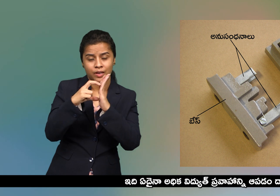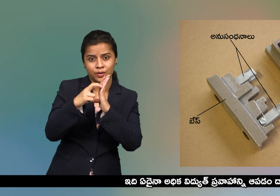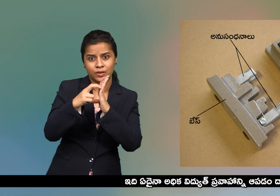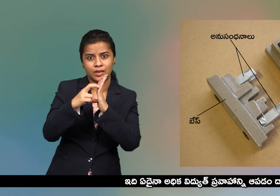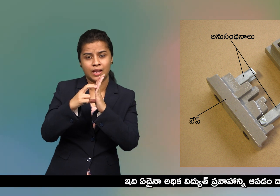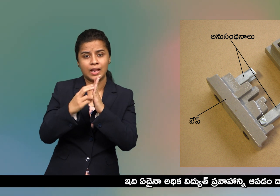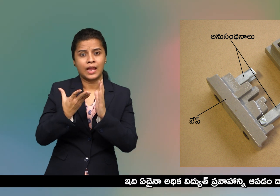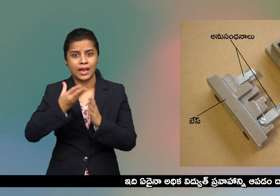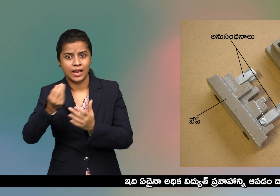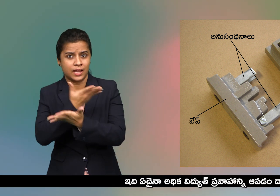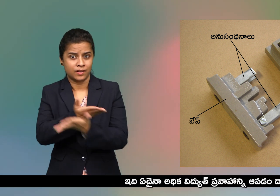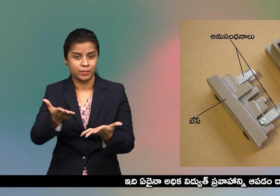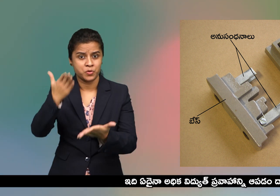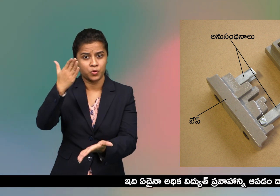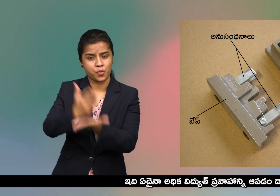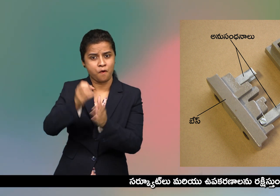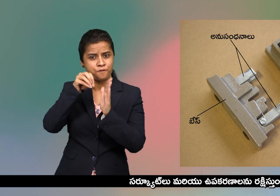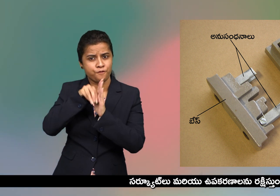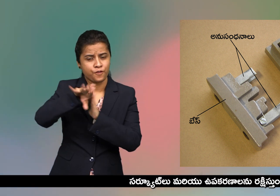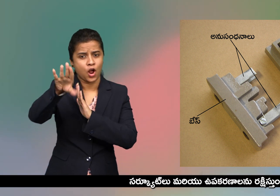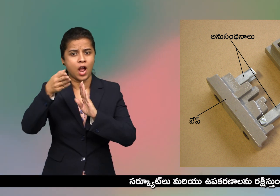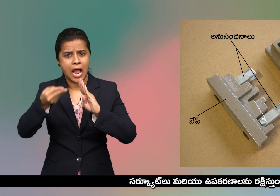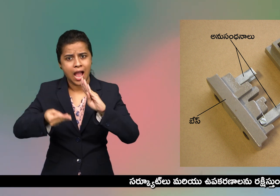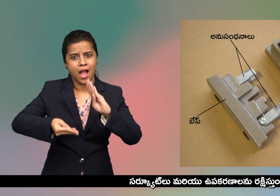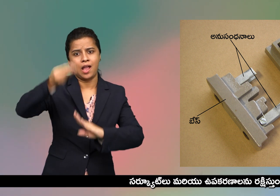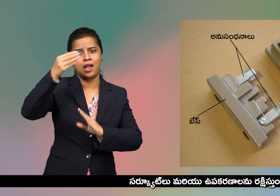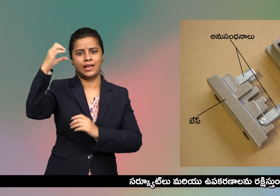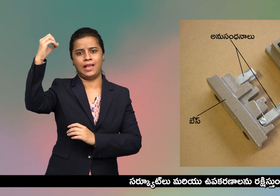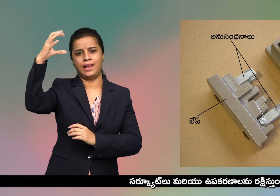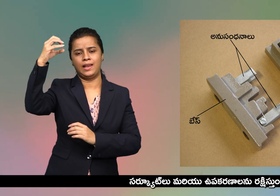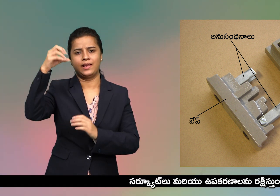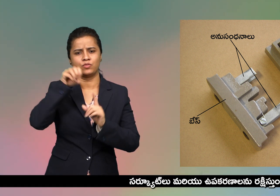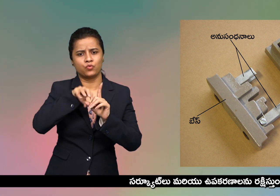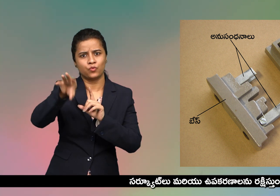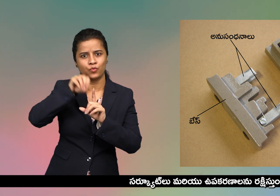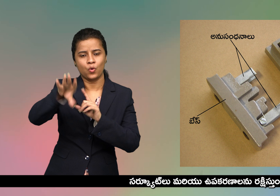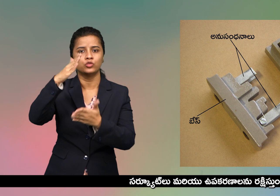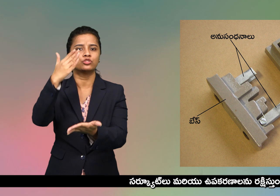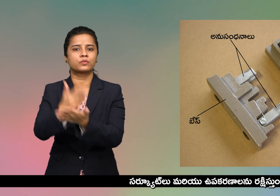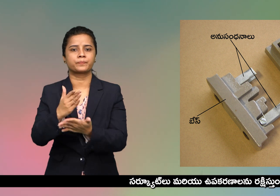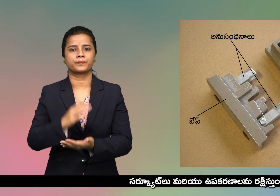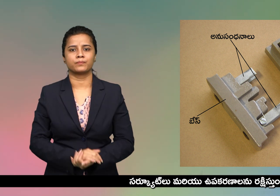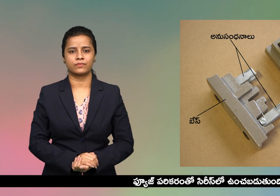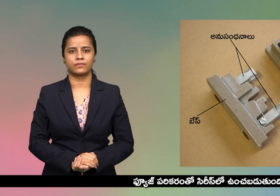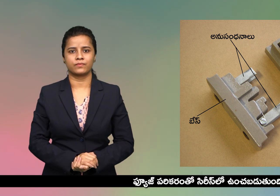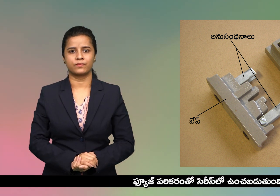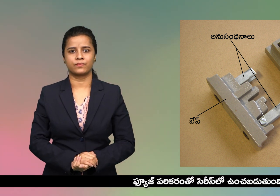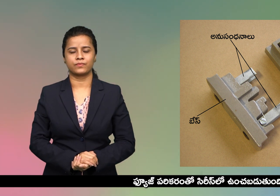అధిక విద్యుత్ ప్రవాహాన్ని ఆపడం ద్వారా సర్క్యూట్లు మరియు ఉపకరణాలను రక్షిస్తుంది. ఫ్యూజ్